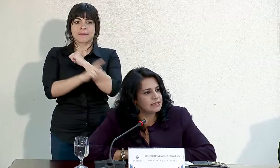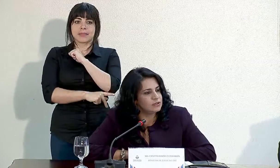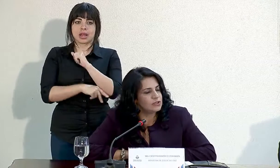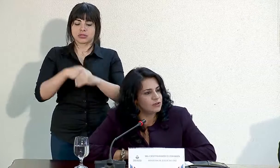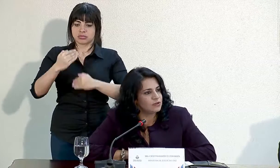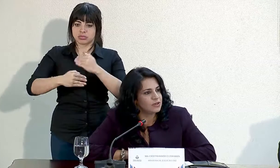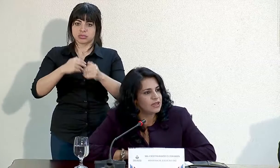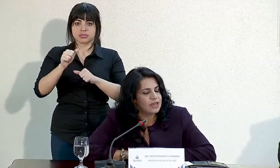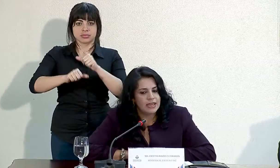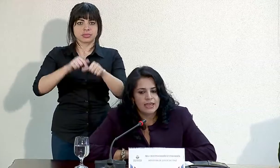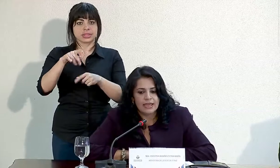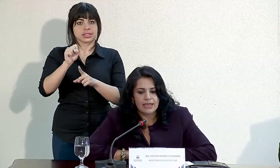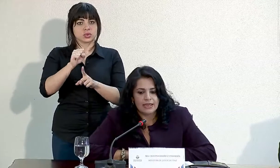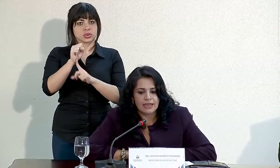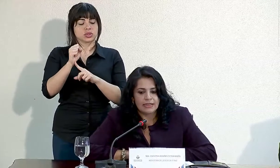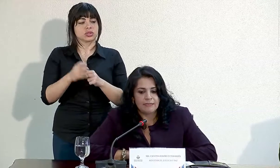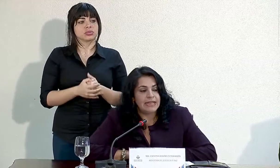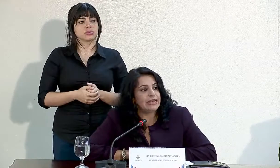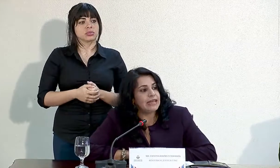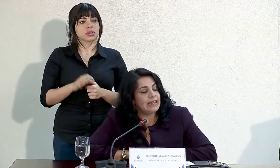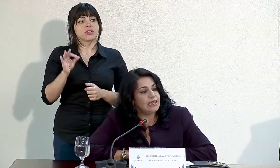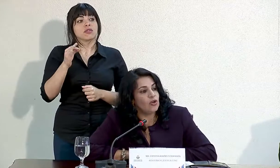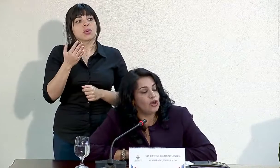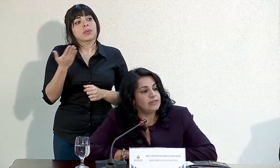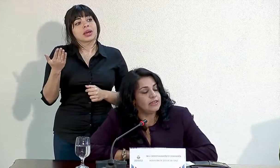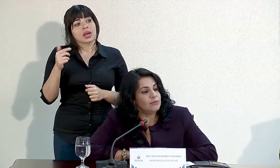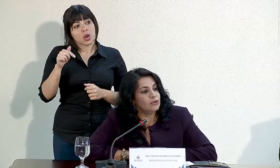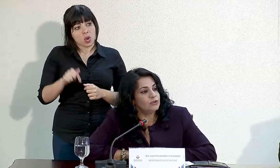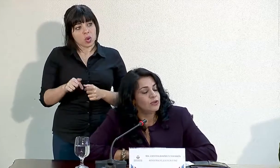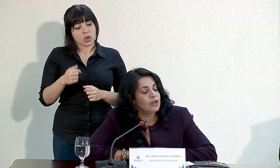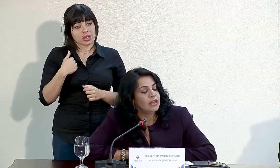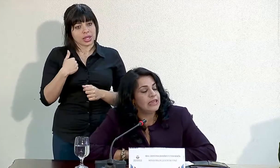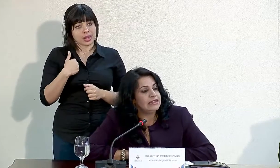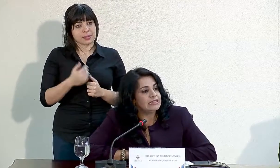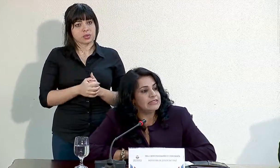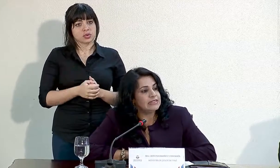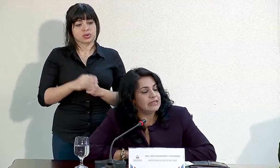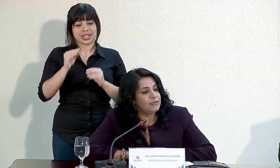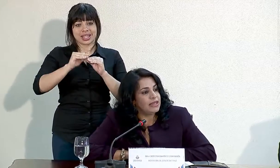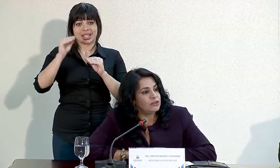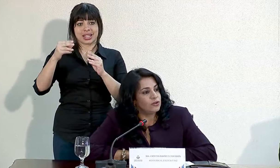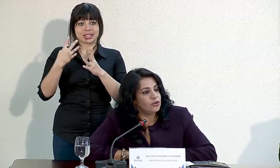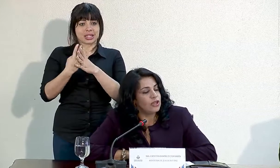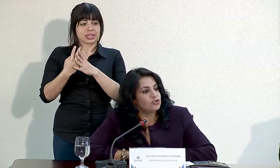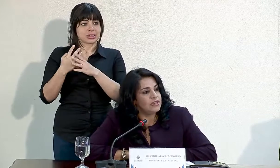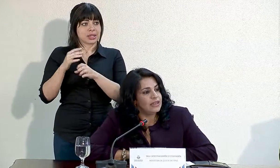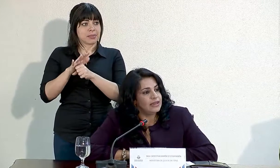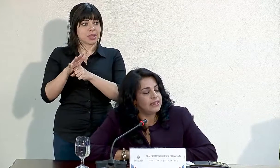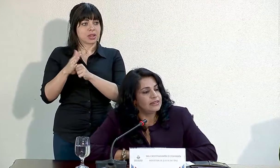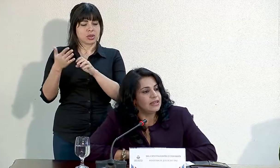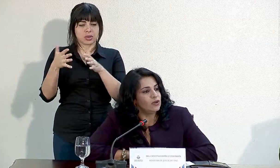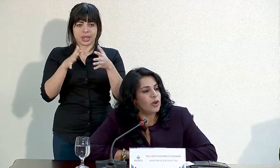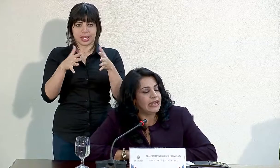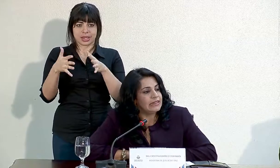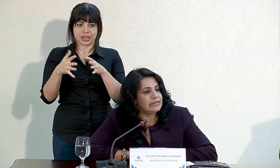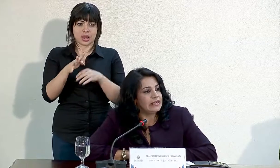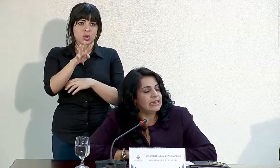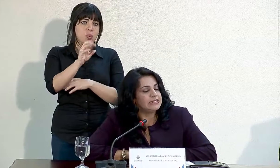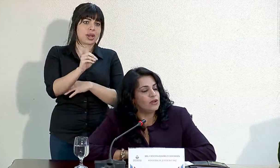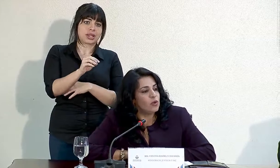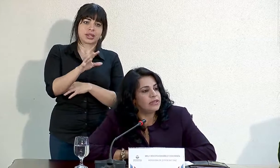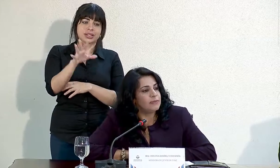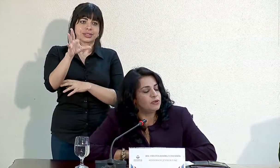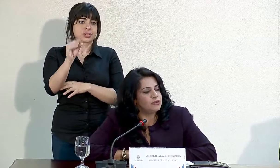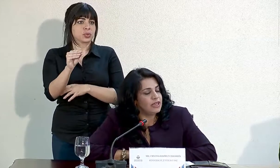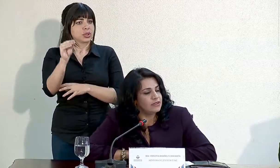de esta situación. De manera tal que hoy tenemos índices de hacinamiento que oscilan entre el 40